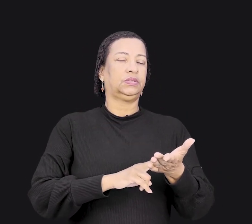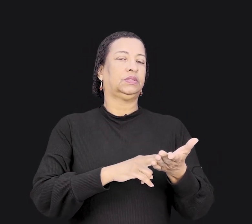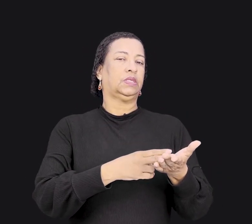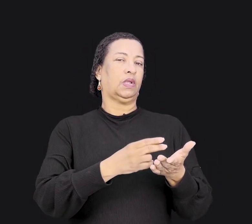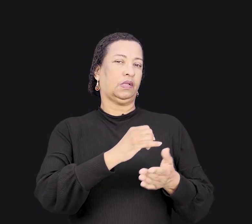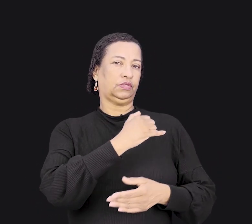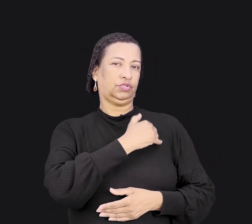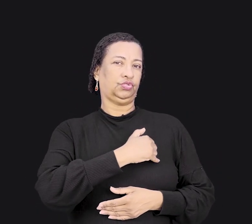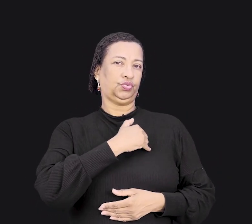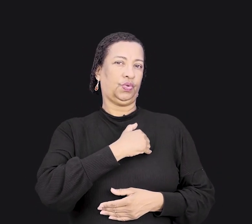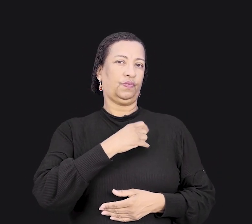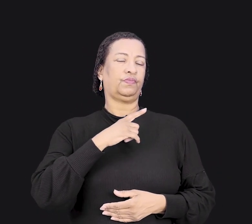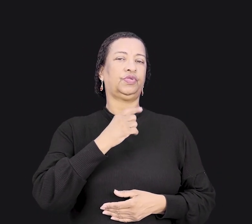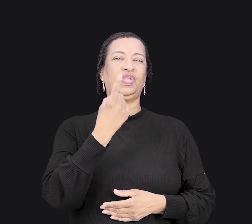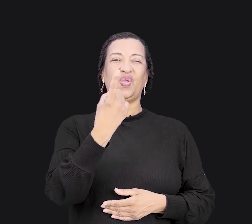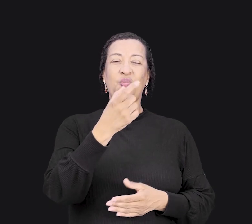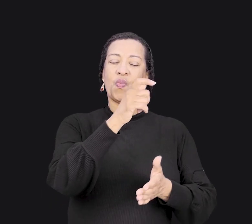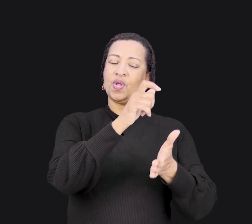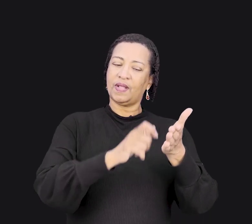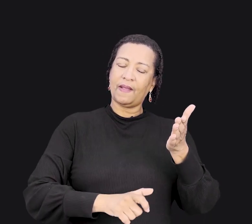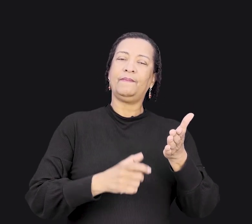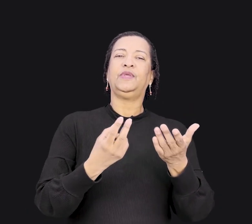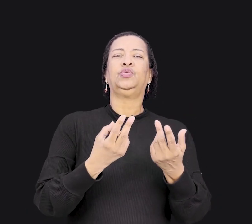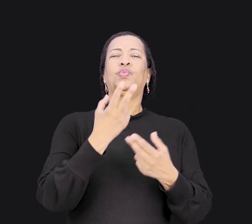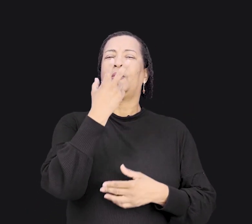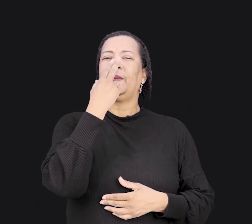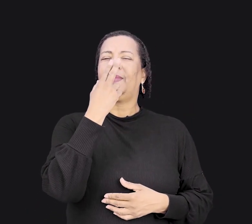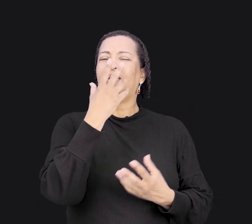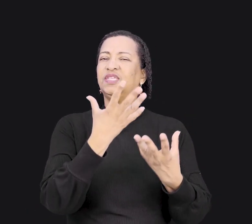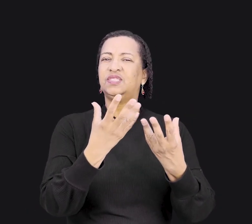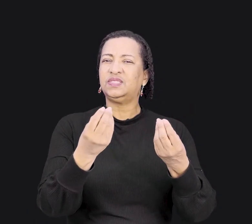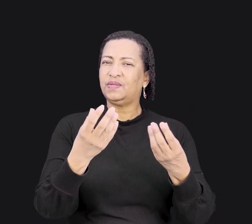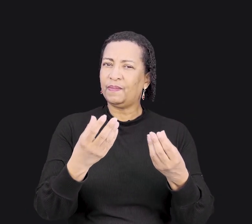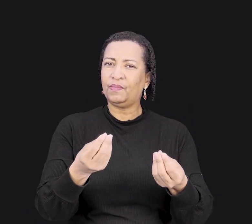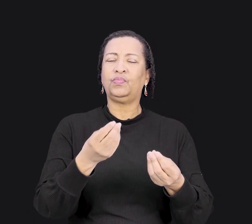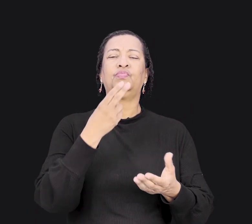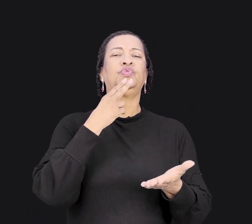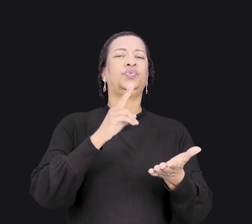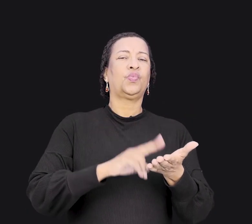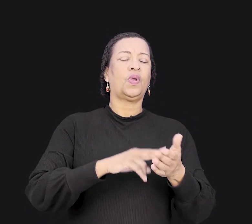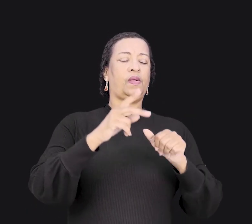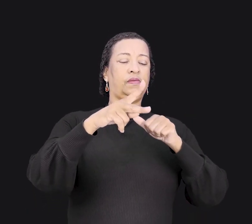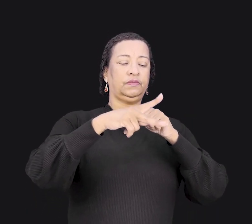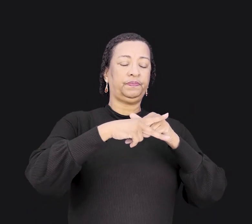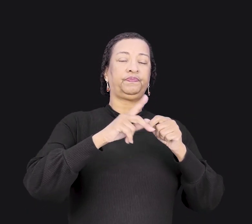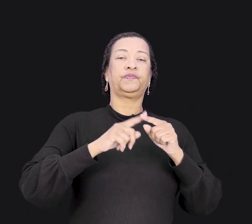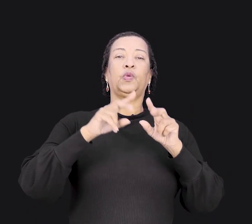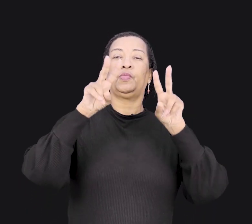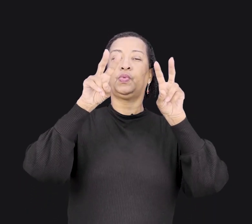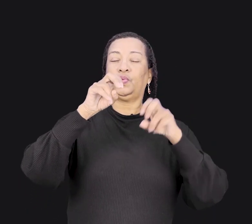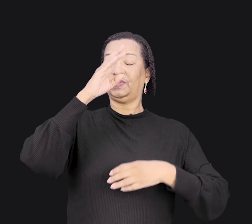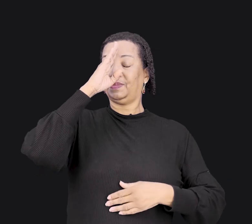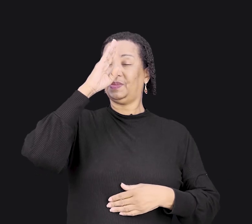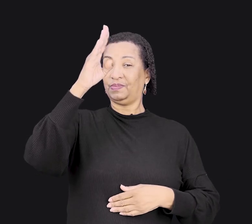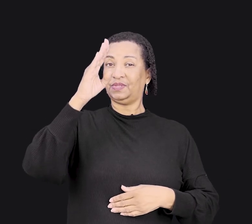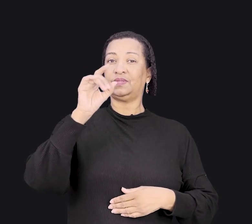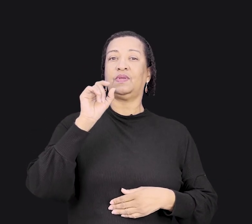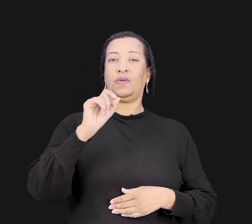contém apenas um capítulo e é muito semelhante à Epístola de Pedro, porque seu tema principal é o combate